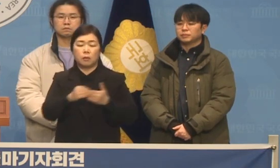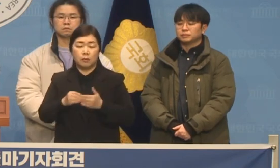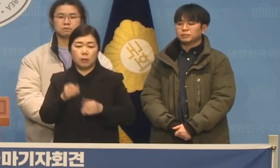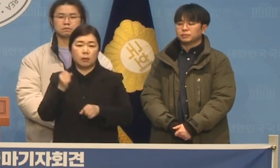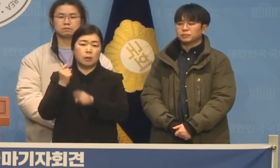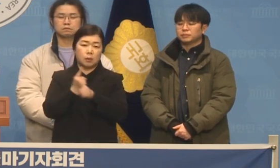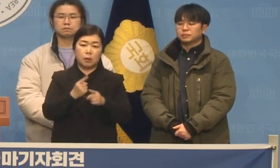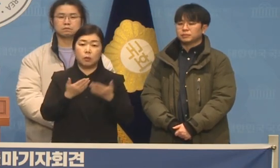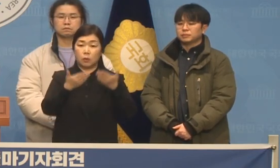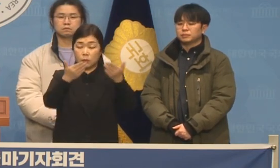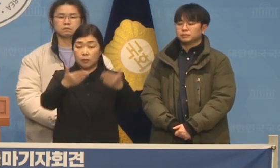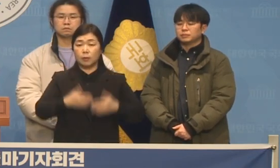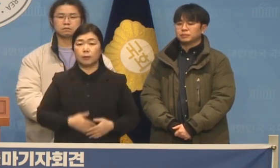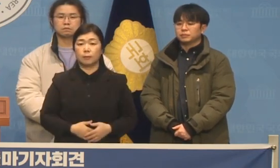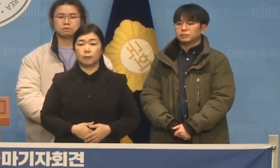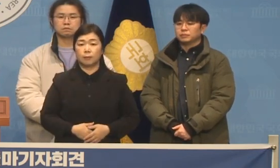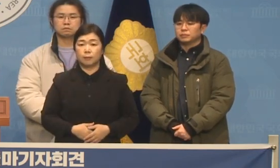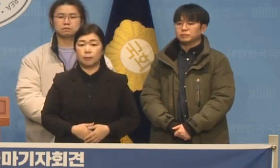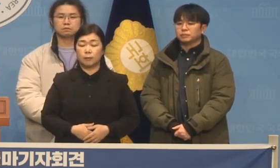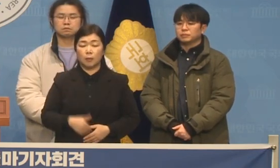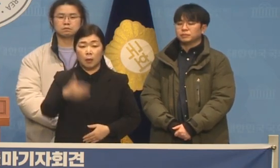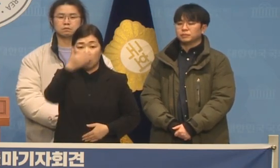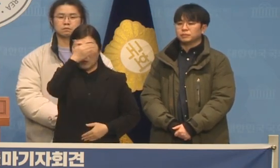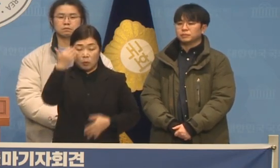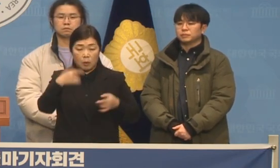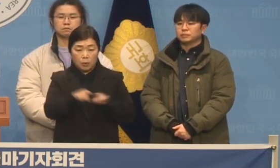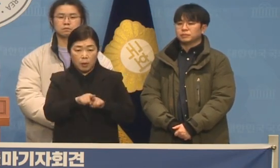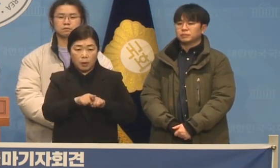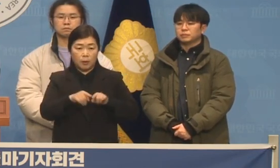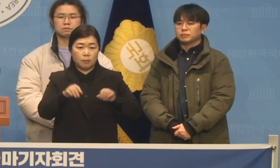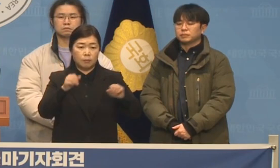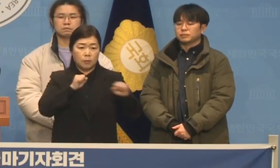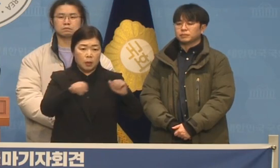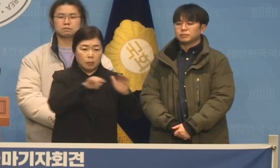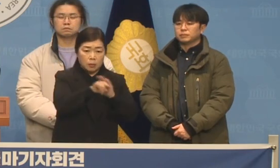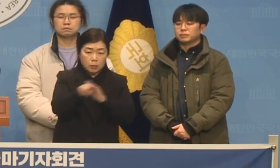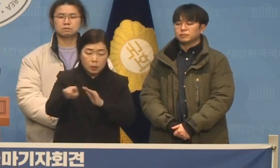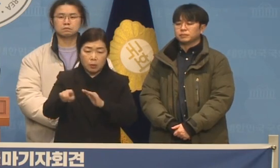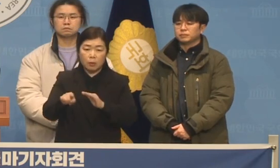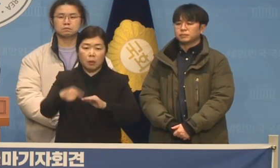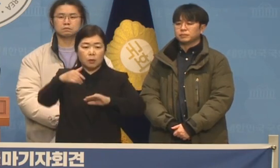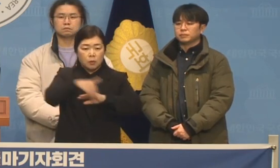저는 청년들과 함께 현장을 뛰어다니며 정책을 만들어 왔습니다.